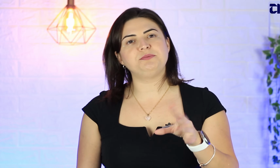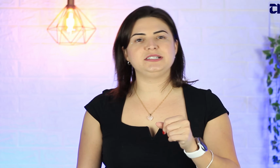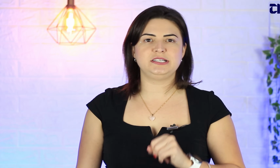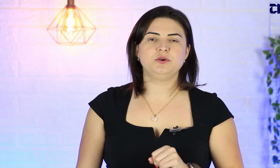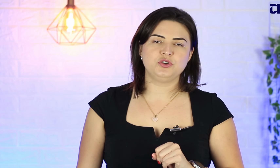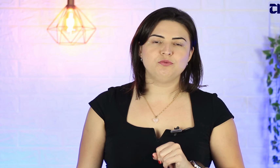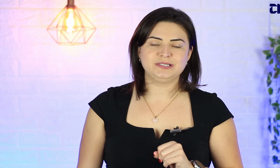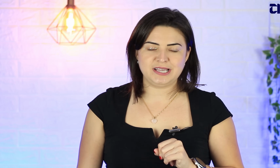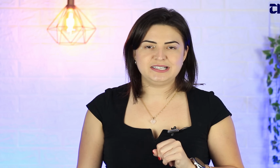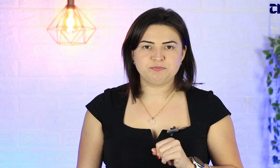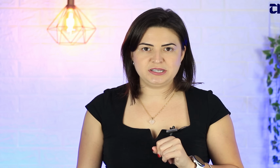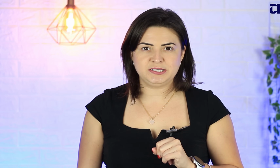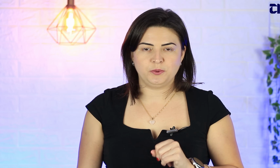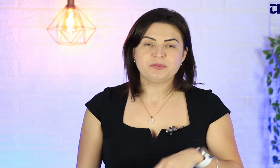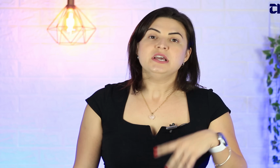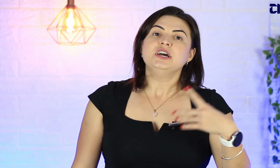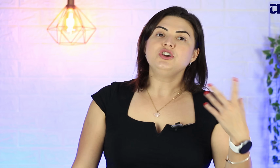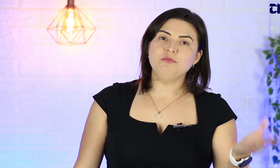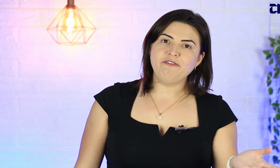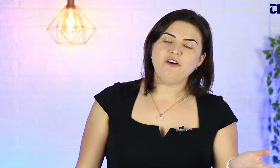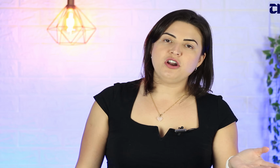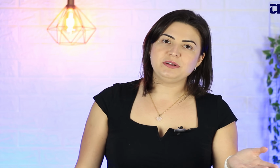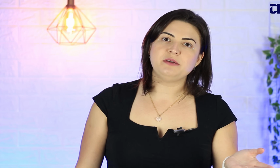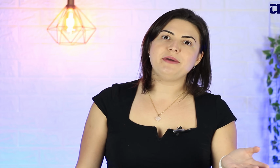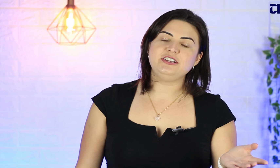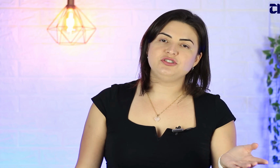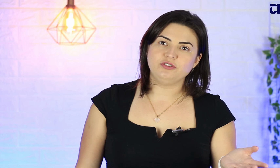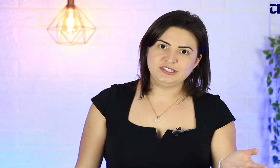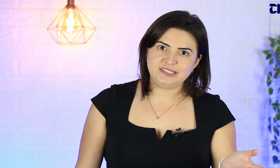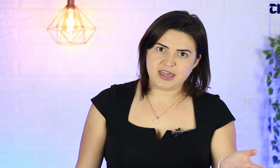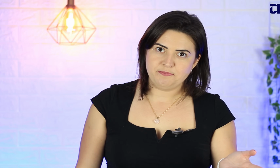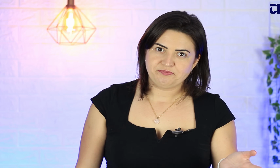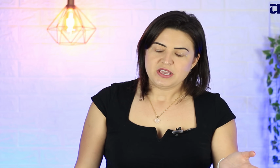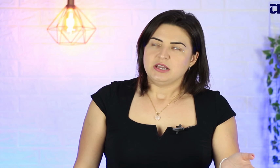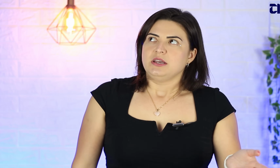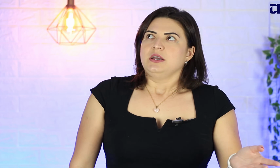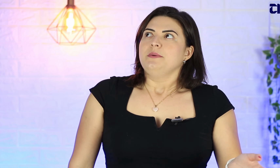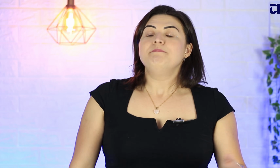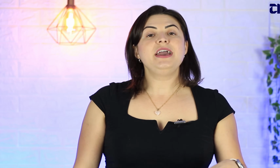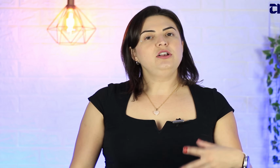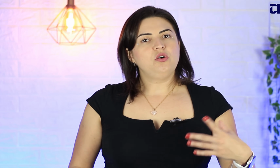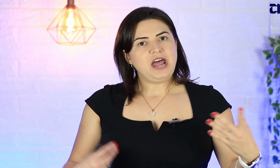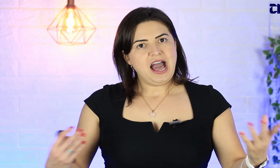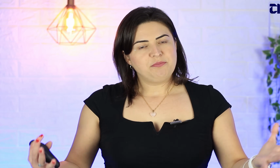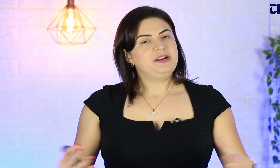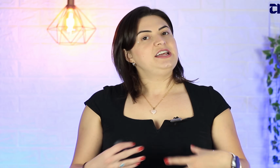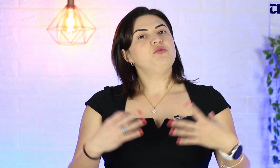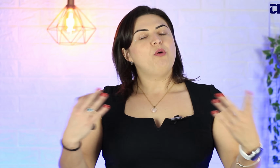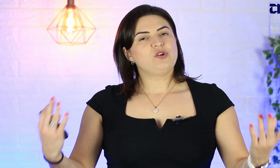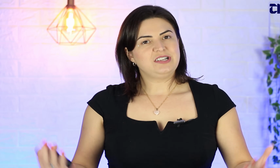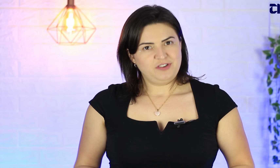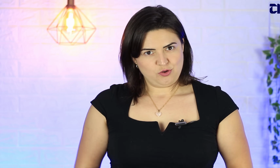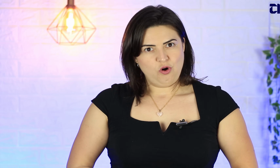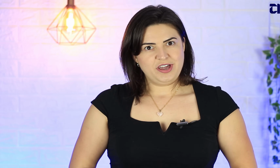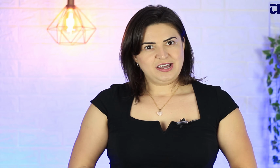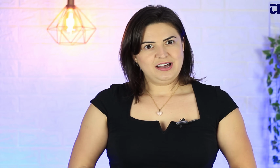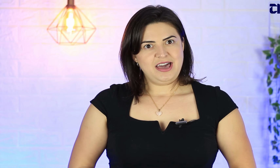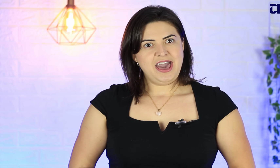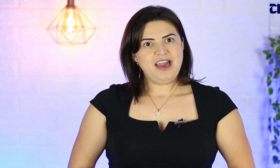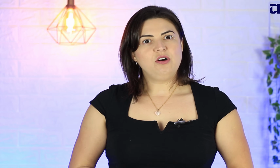expressão e uma sem expressão. E uma forma também de você melhorar, perder um pouco essa vergonha é